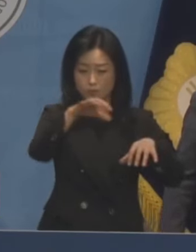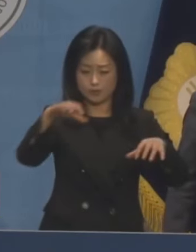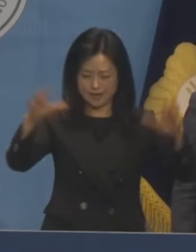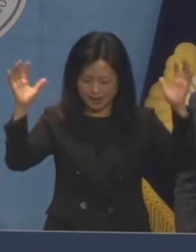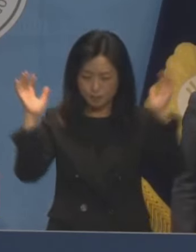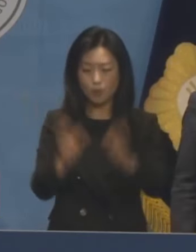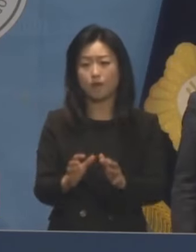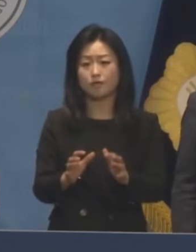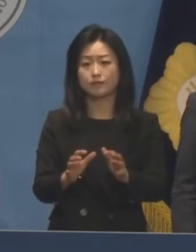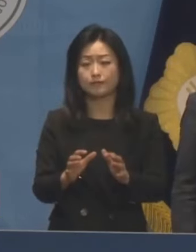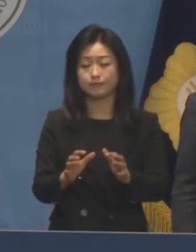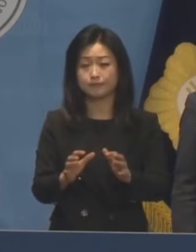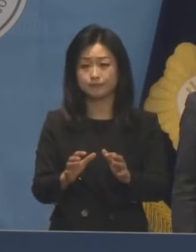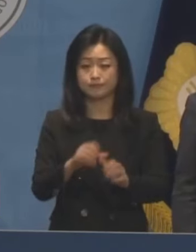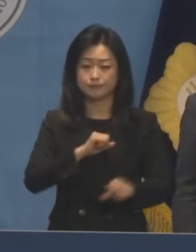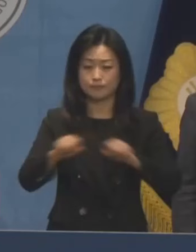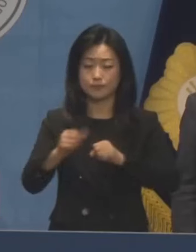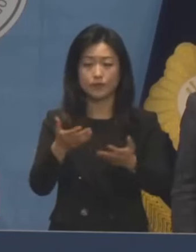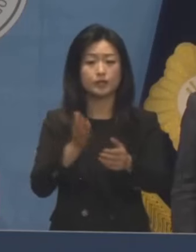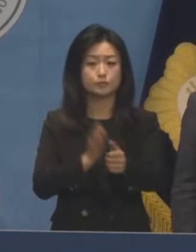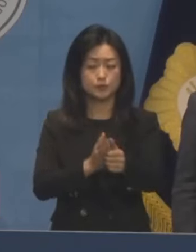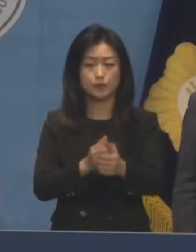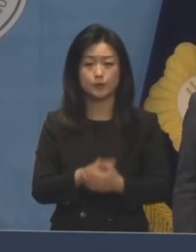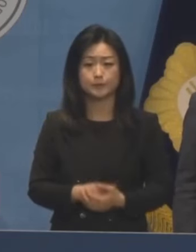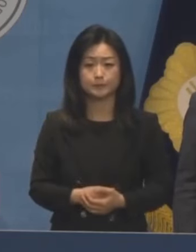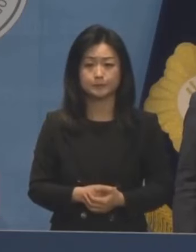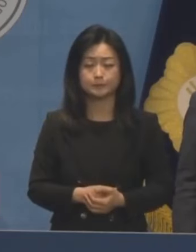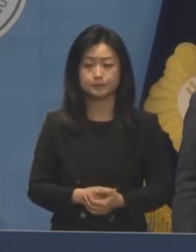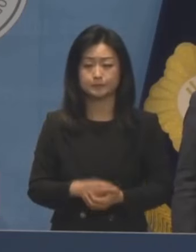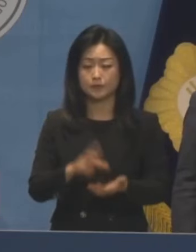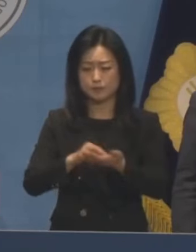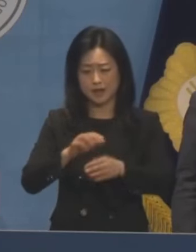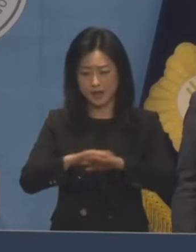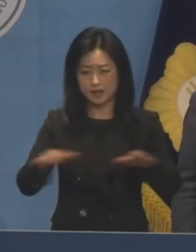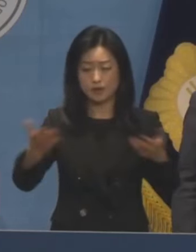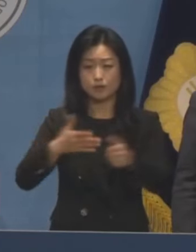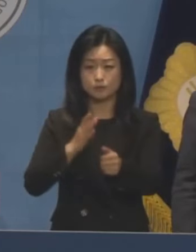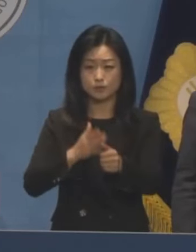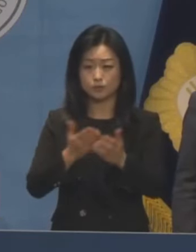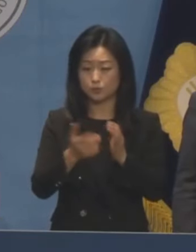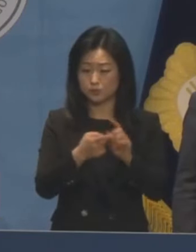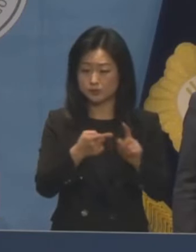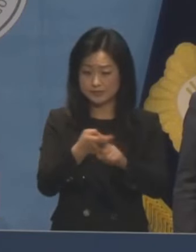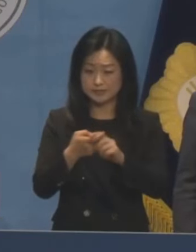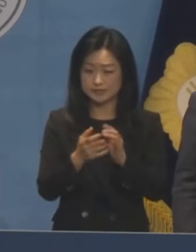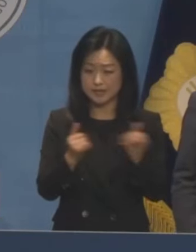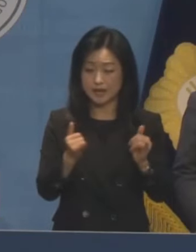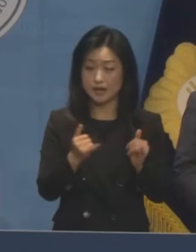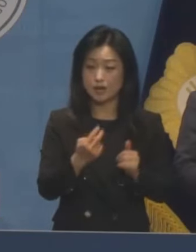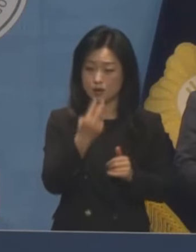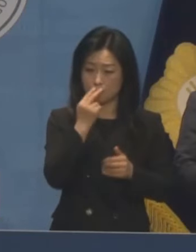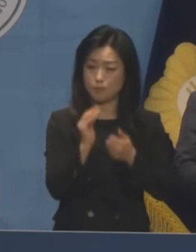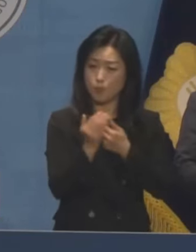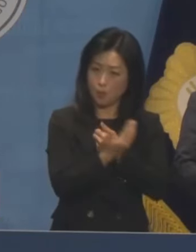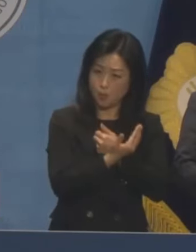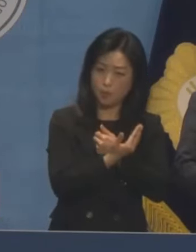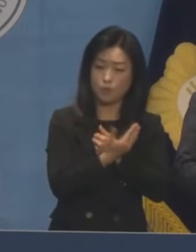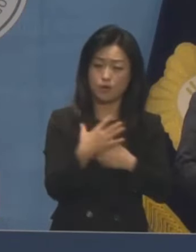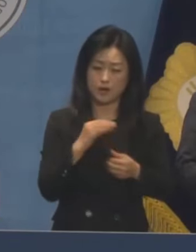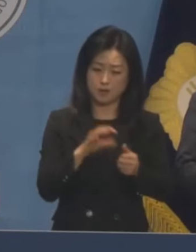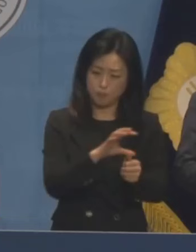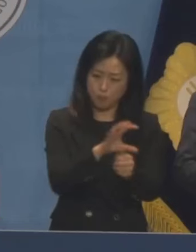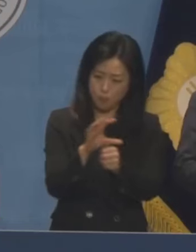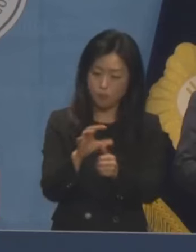실행해 옮기십시오 지금이라도 노동자들의 생명보호와 안전확보를 위한